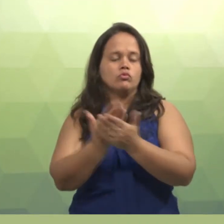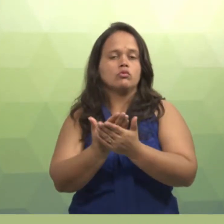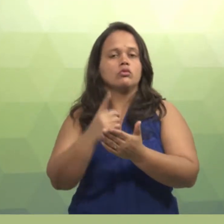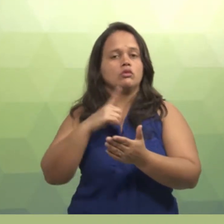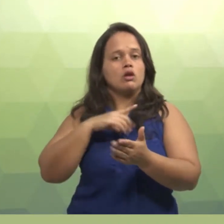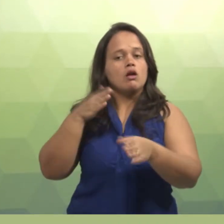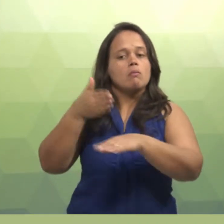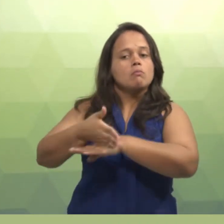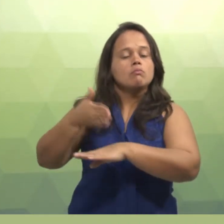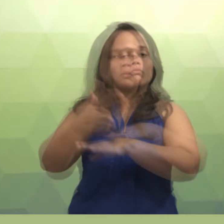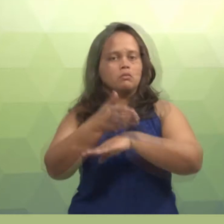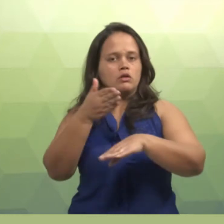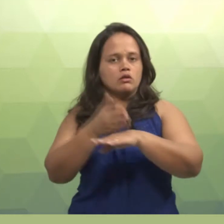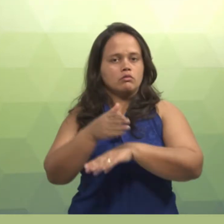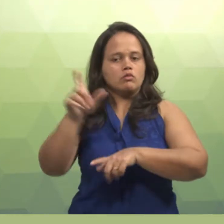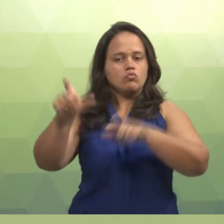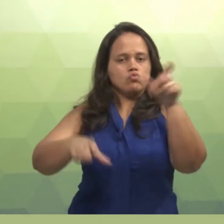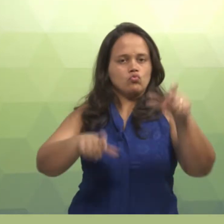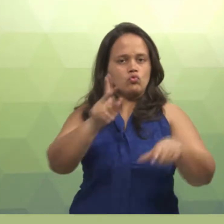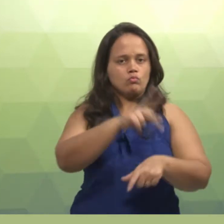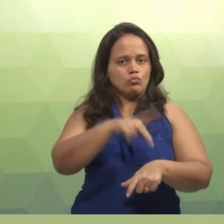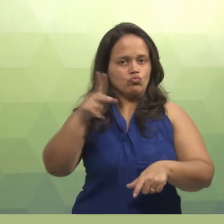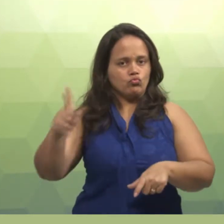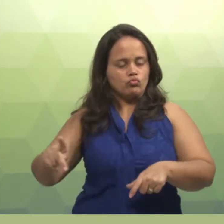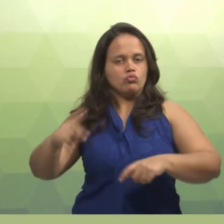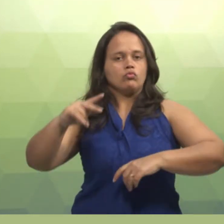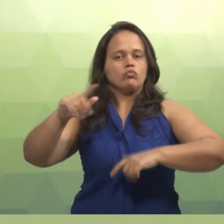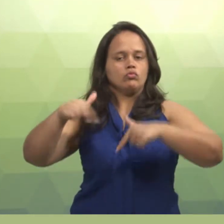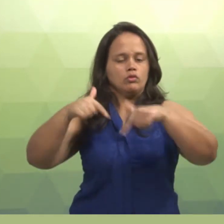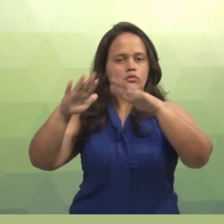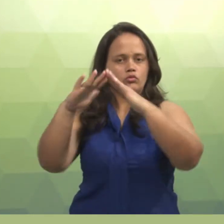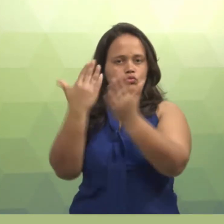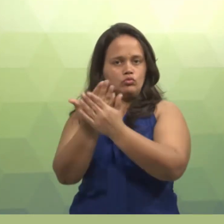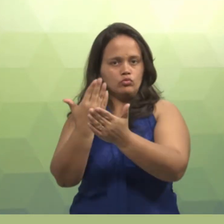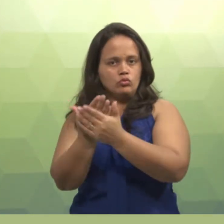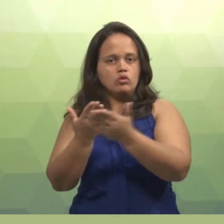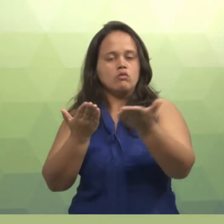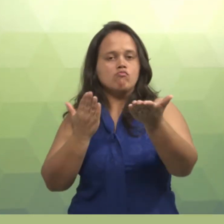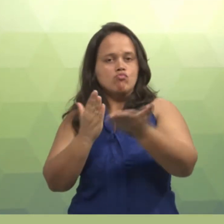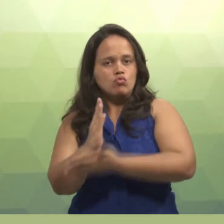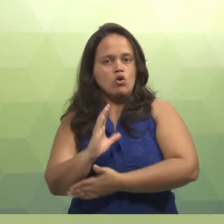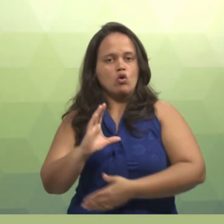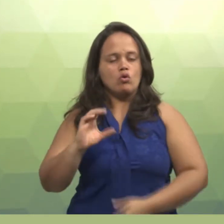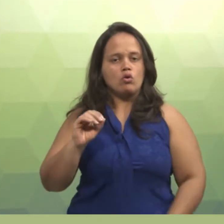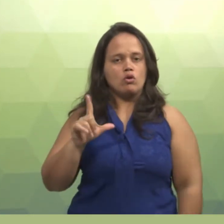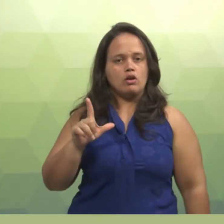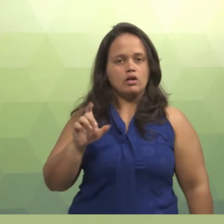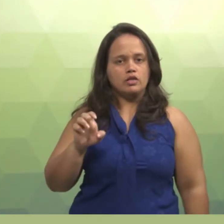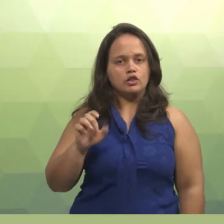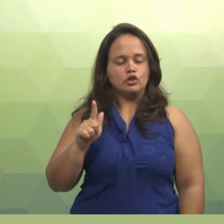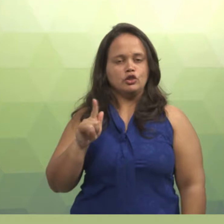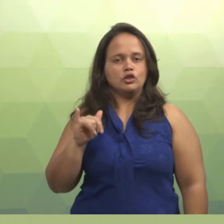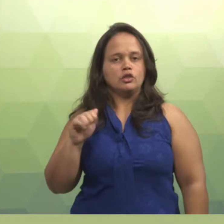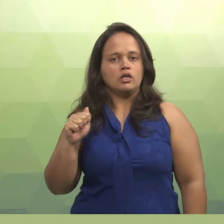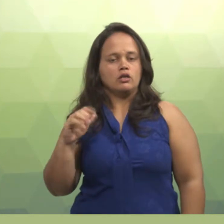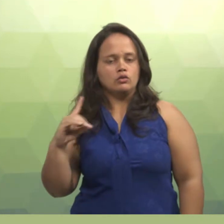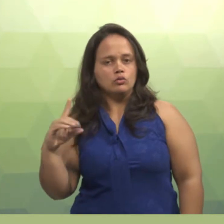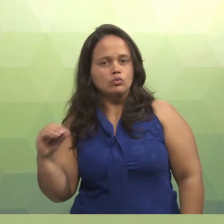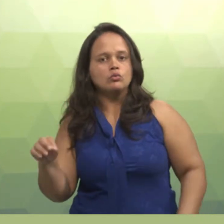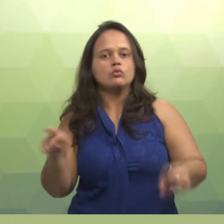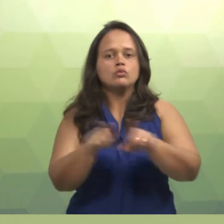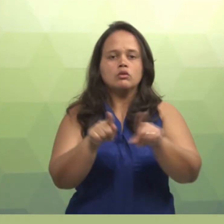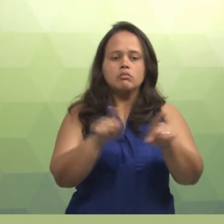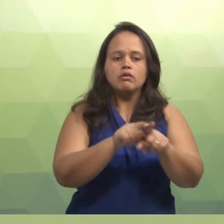devendo participar desta elaboração os docentes da instituição, sendo aprovado pelo colegiado escolar e referendado